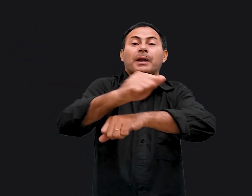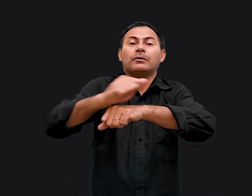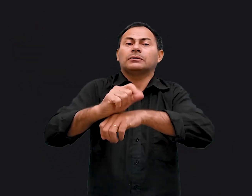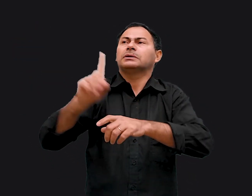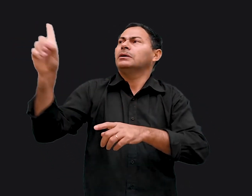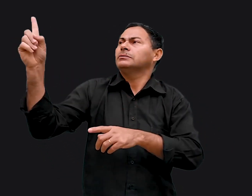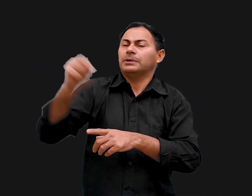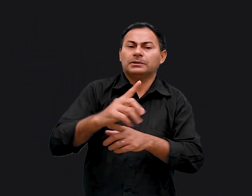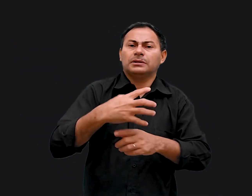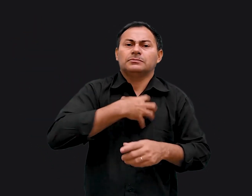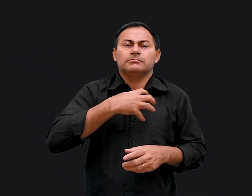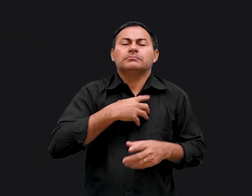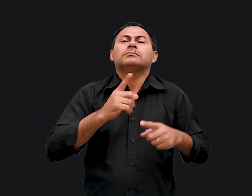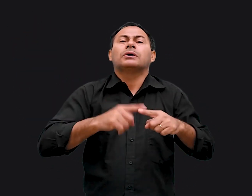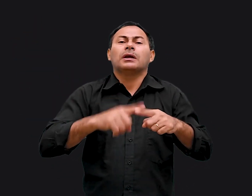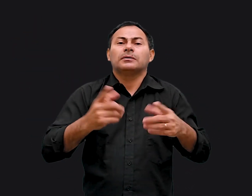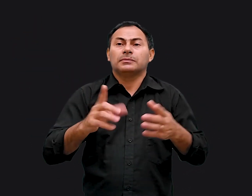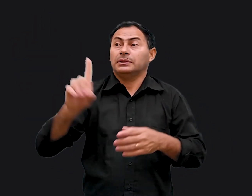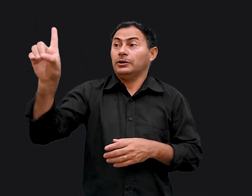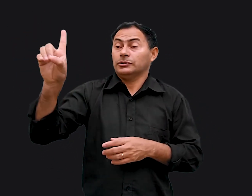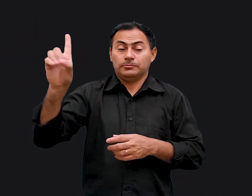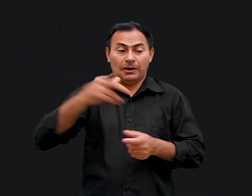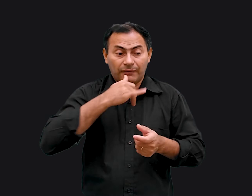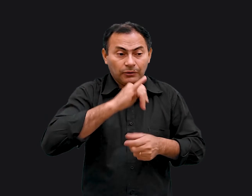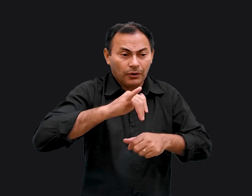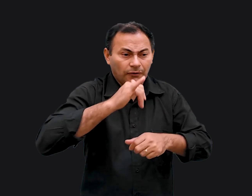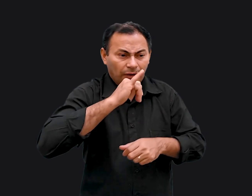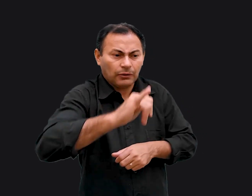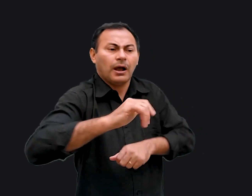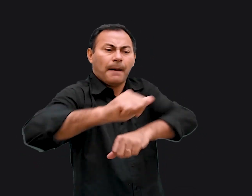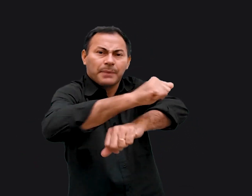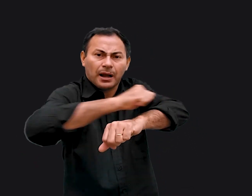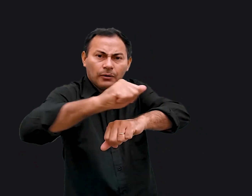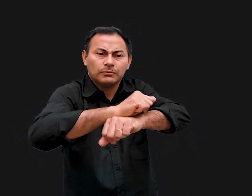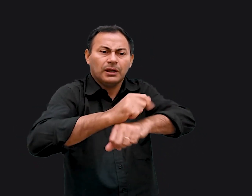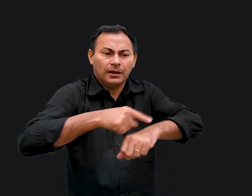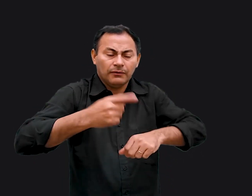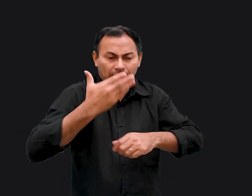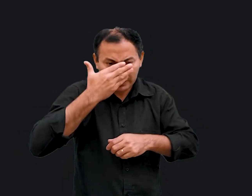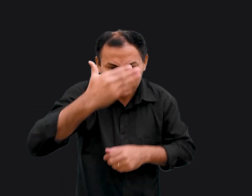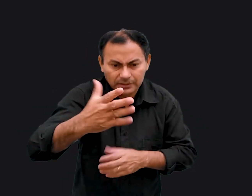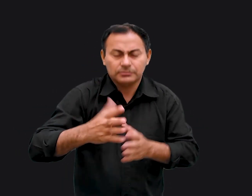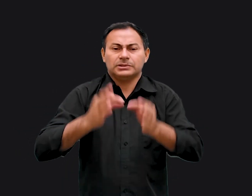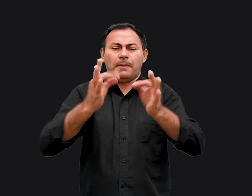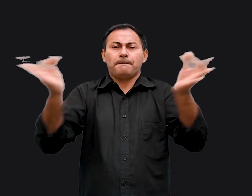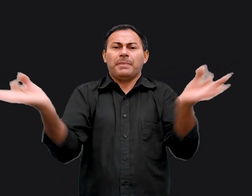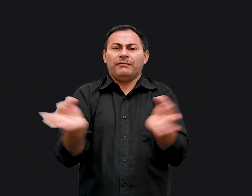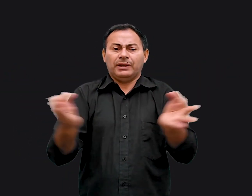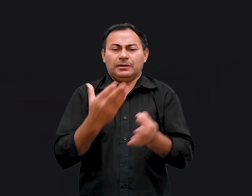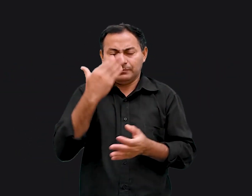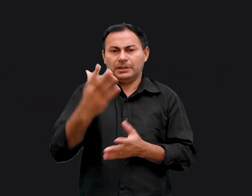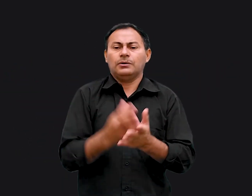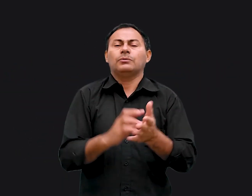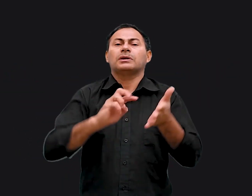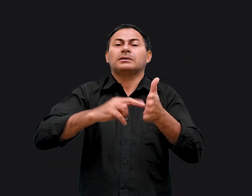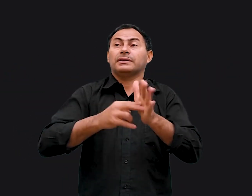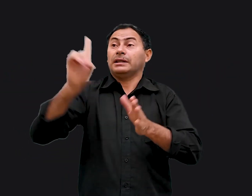Deus apareceu para ele nessa circunstância. Deus disse a ele, Abraão, anda perante mim e seja perfeito. O que ele queria dizer